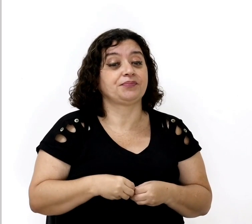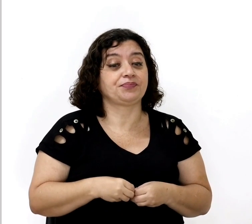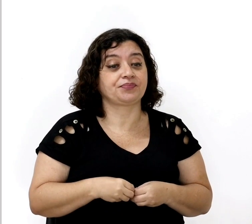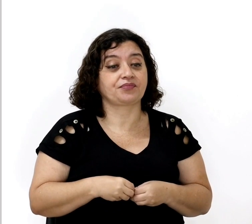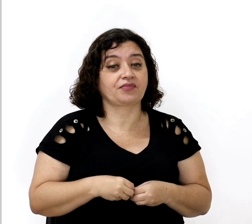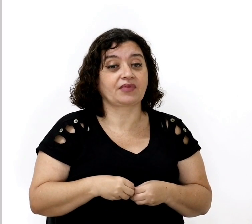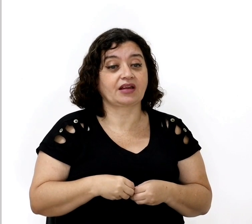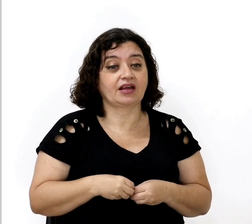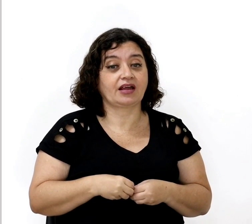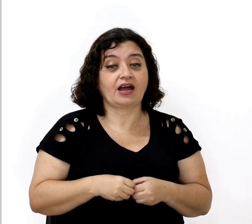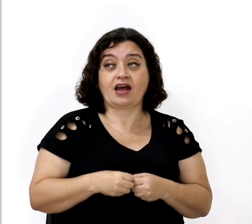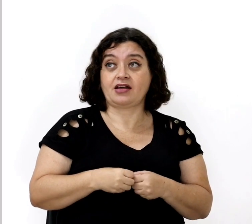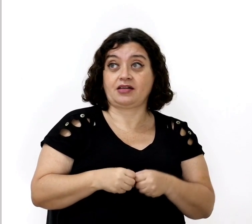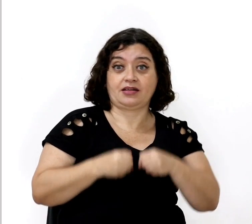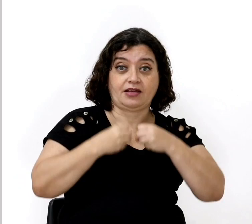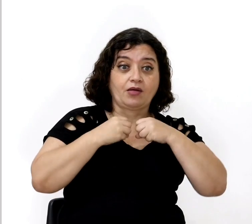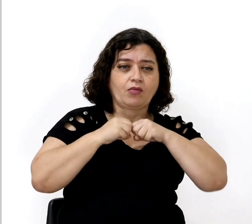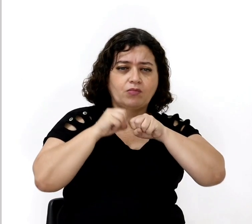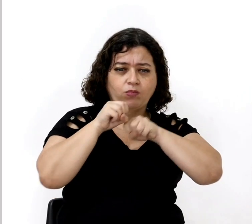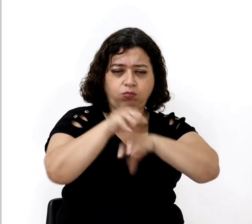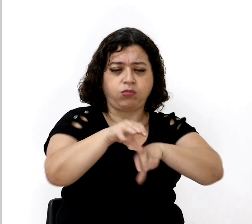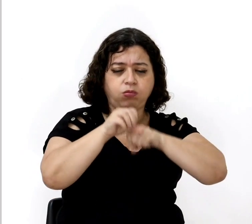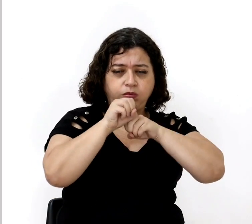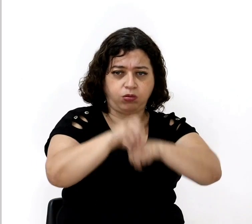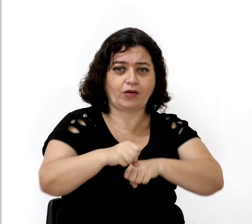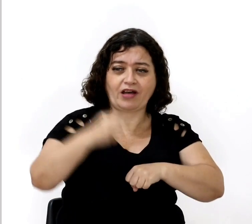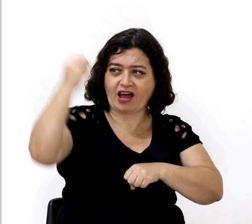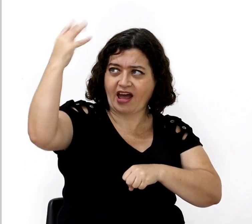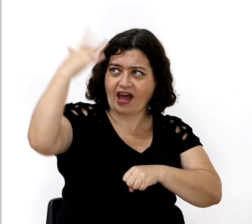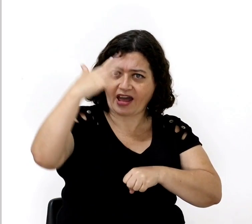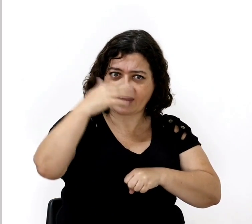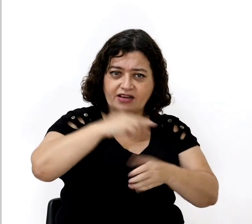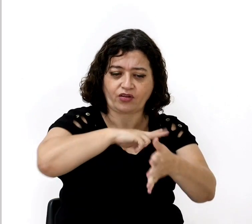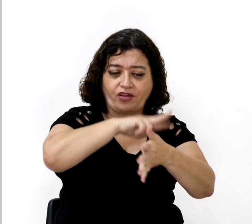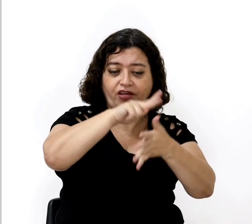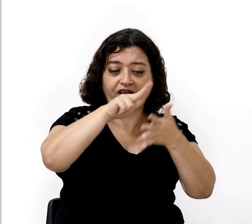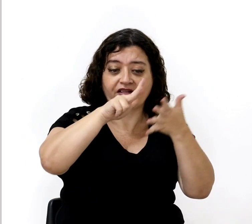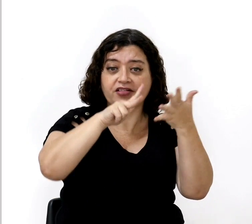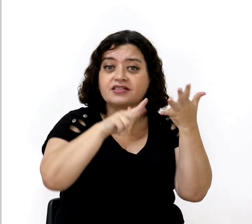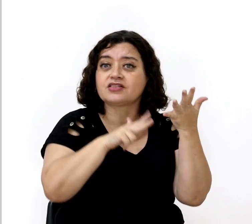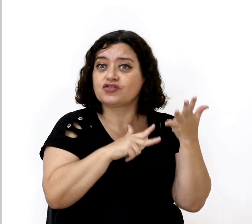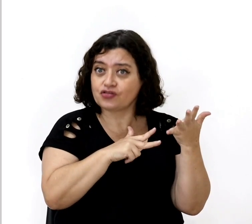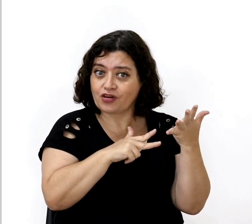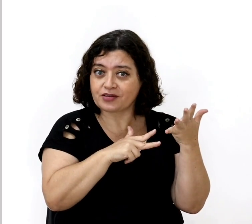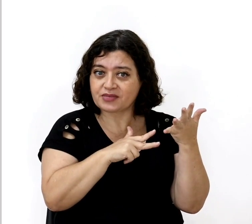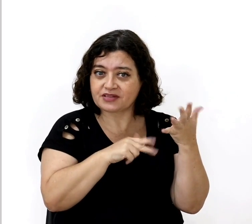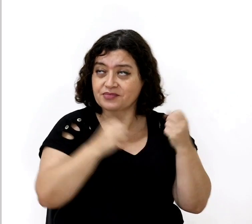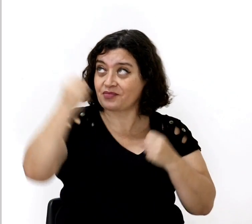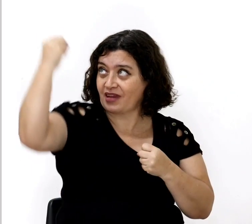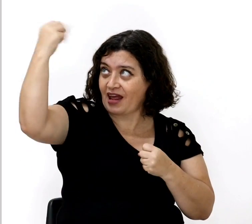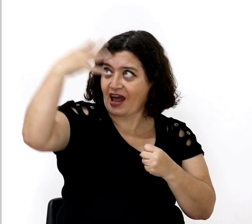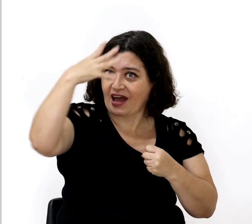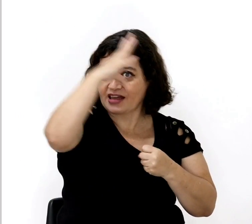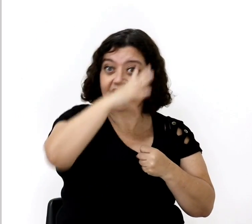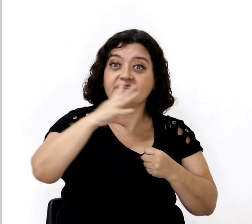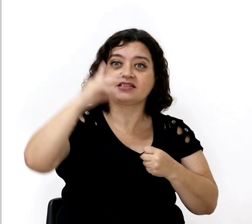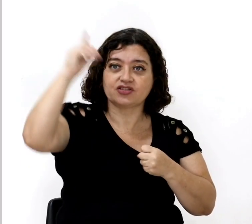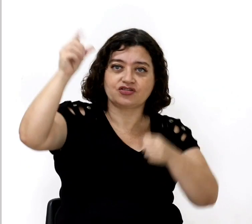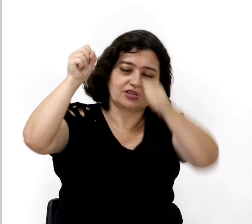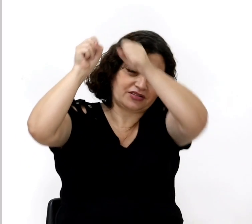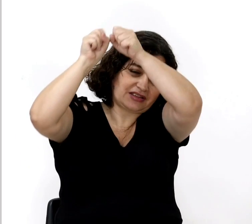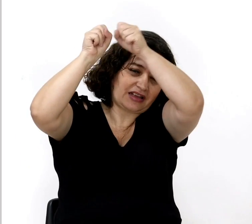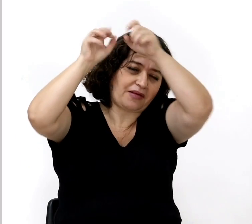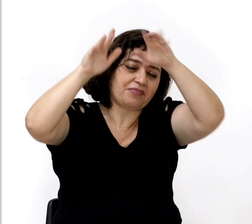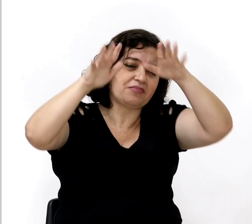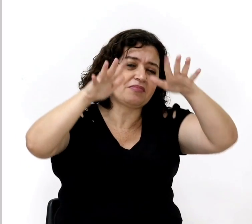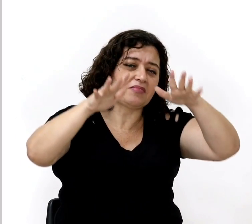ministra a graça por múltiplas formas, dizendo que a graça de Deus sobre nós,